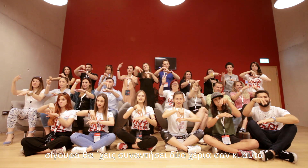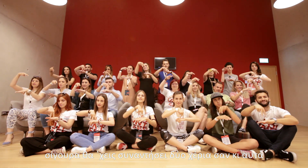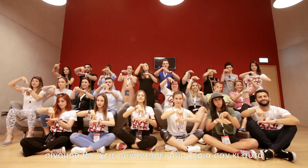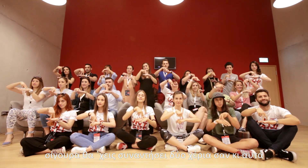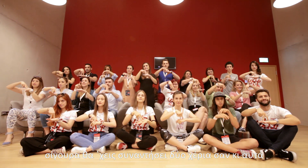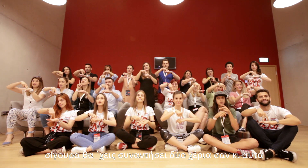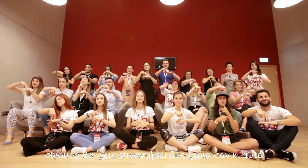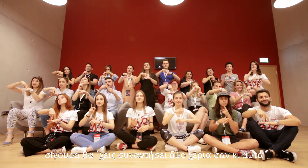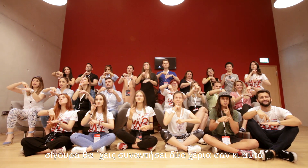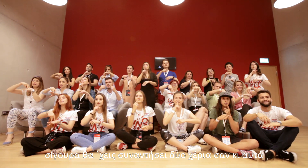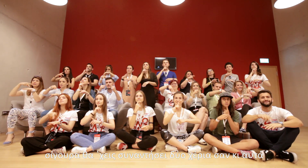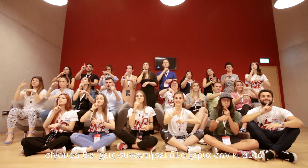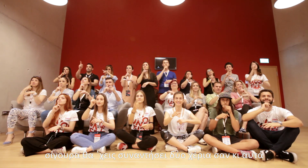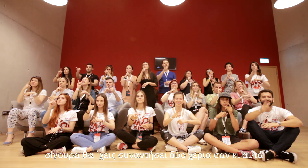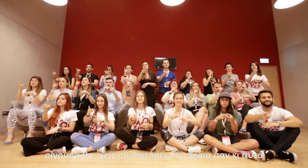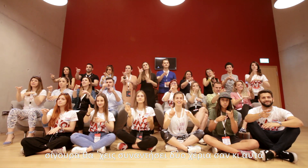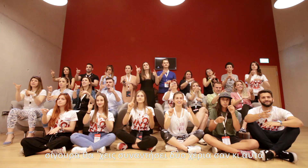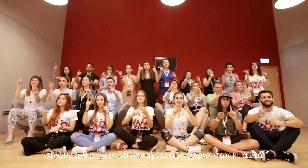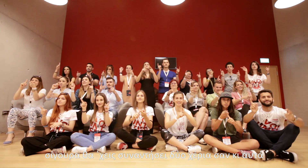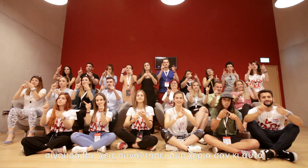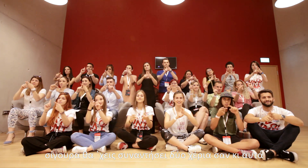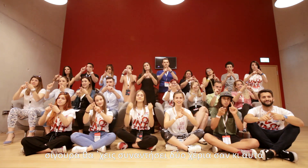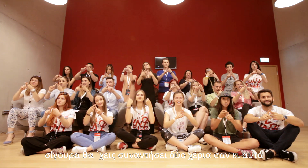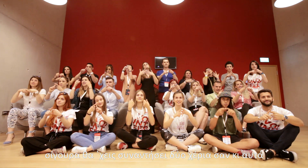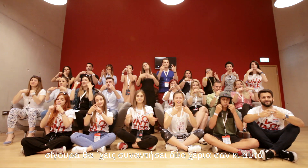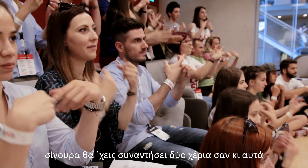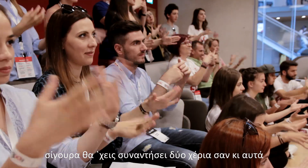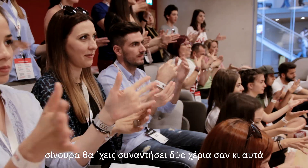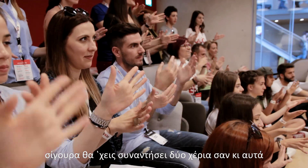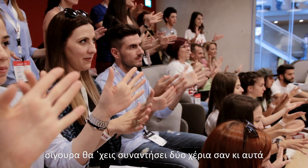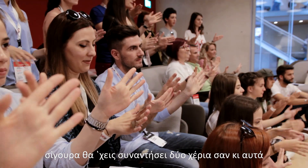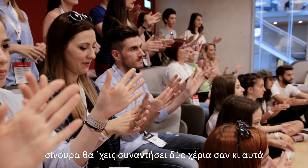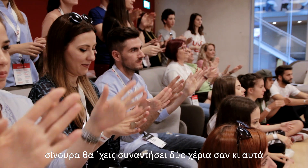Σίγουρα θα έχεις συναντήσει δυο χέρια σαν κι αυτά